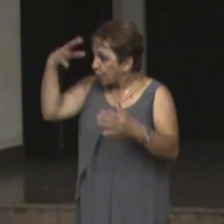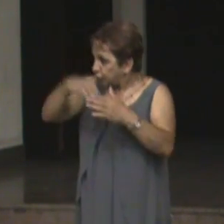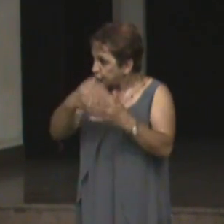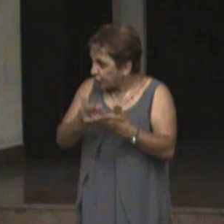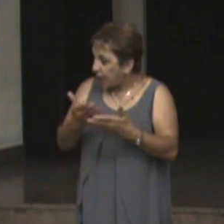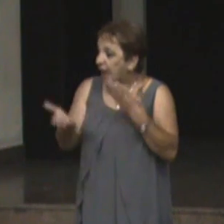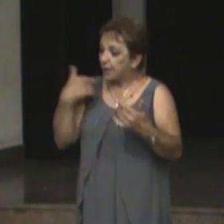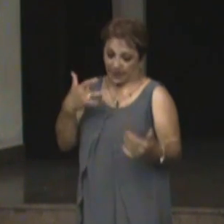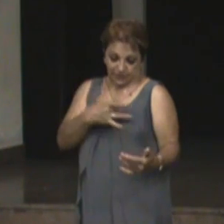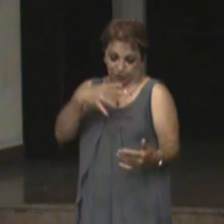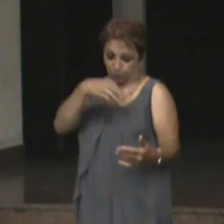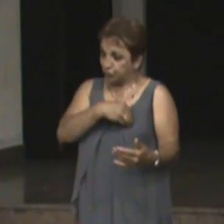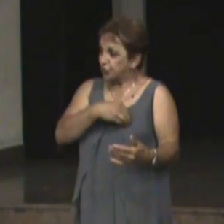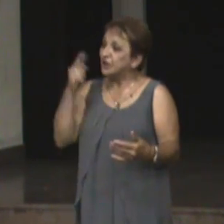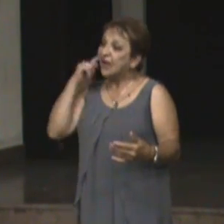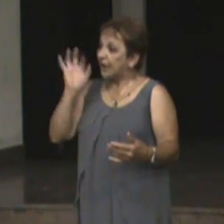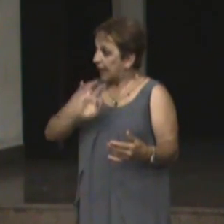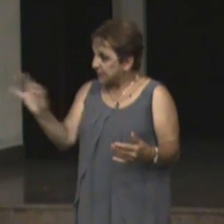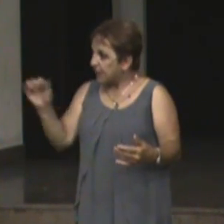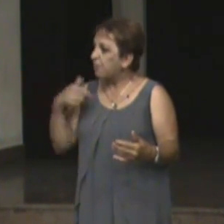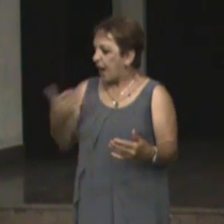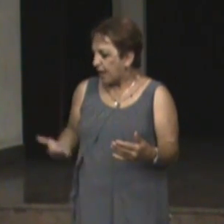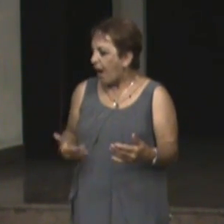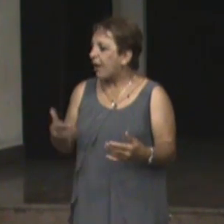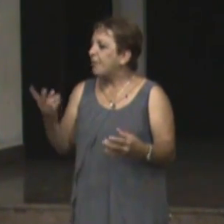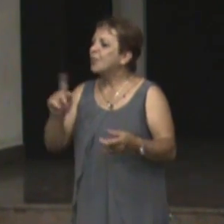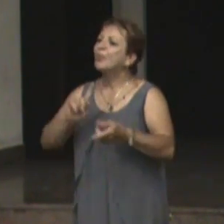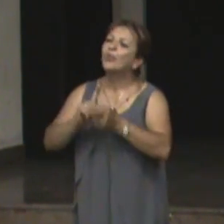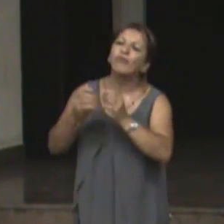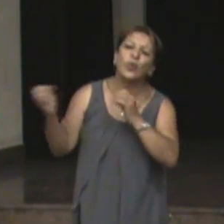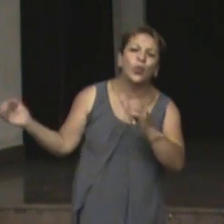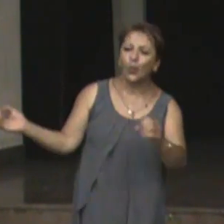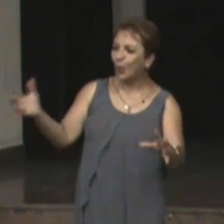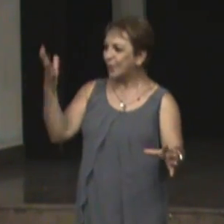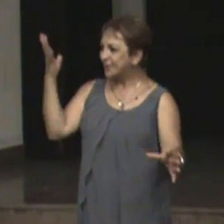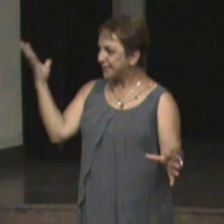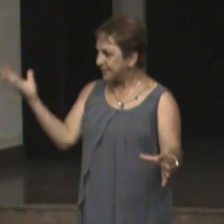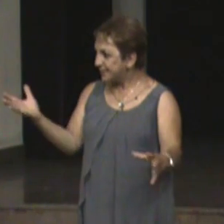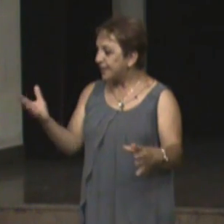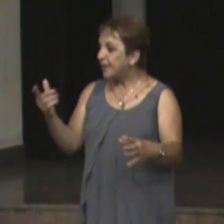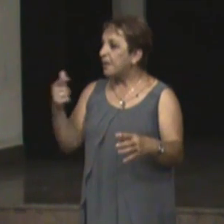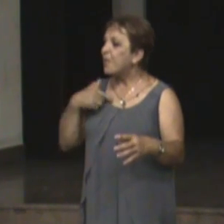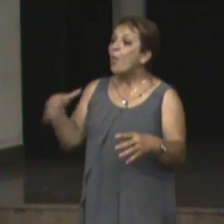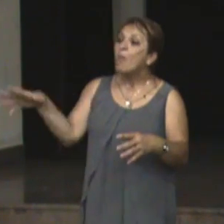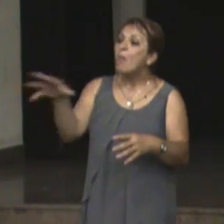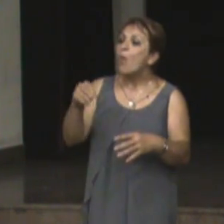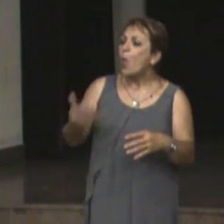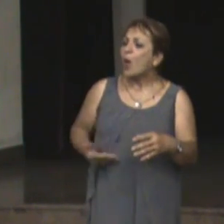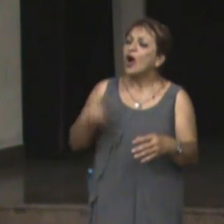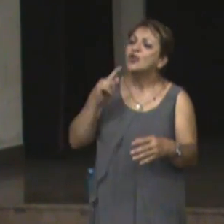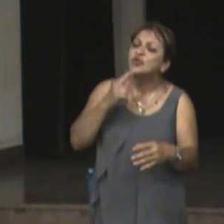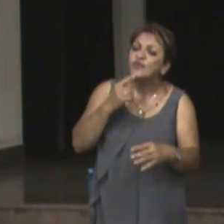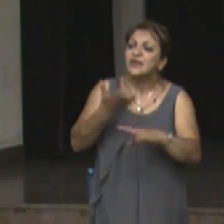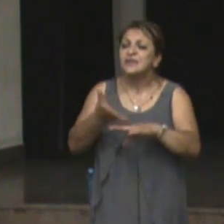լսենք սրտով նաև, ուրեմն մեր կյանքը պետք է որ լուսավոր լինի։ Պիտի որ կարողանանք մեր կյանքի դժվարությունները